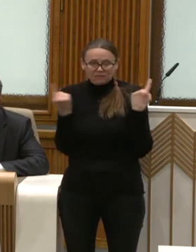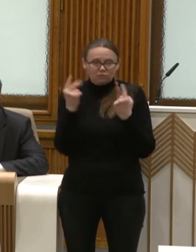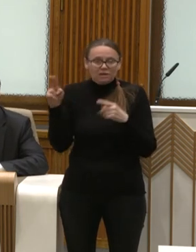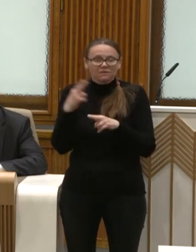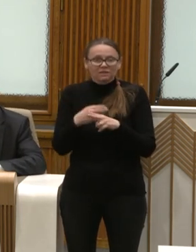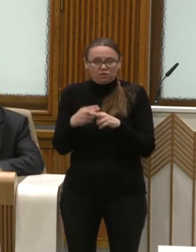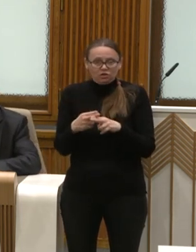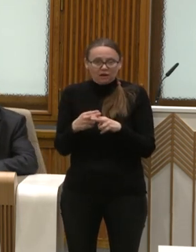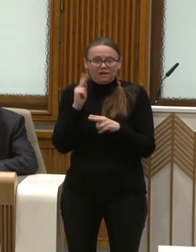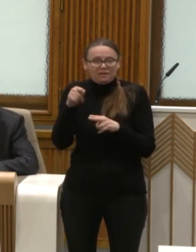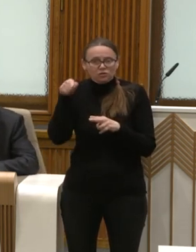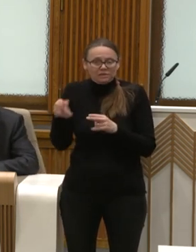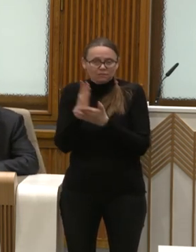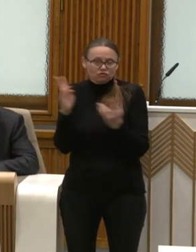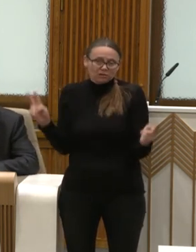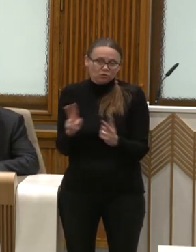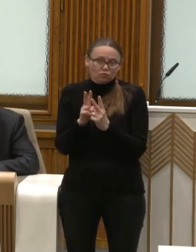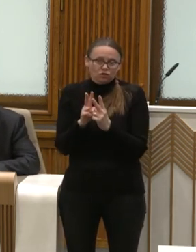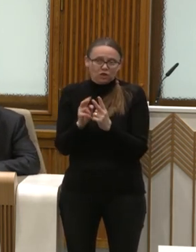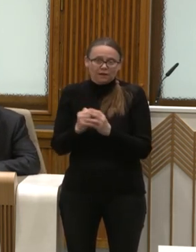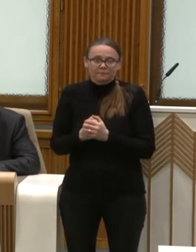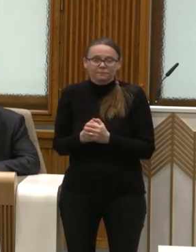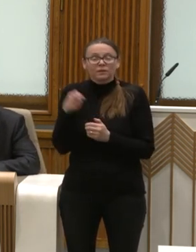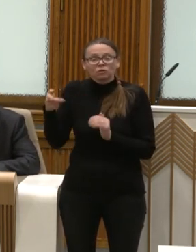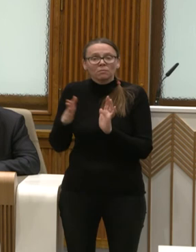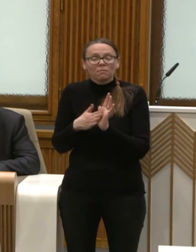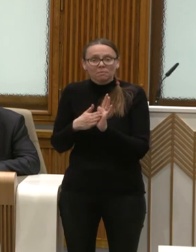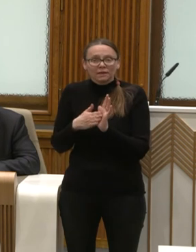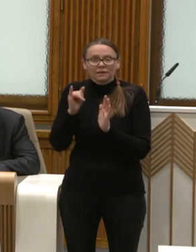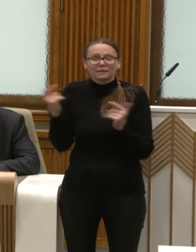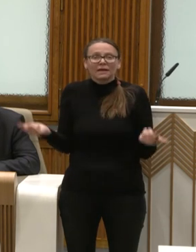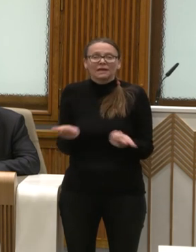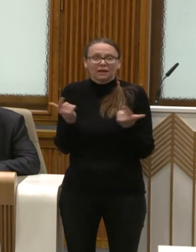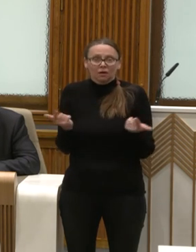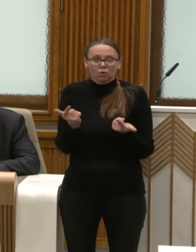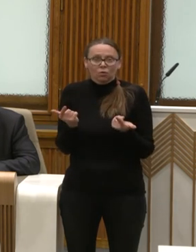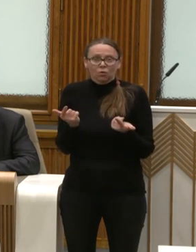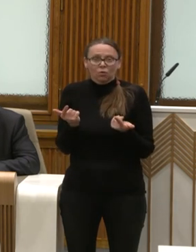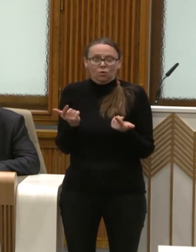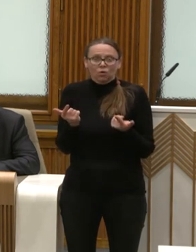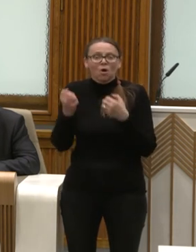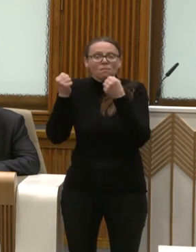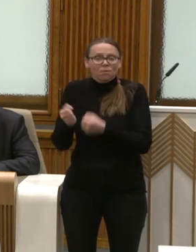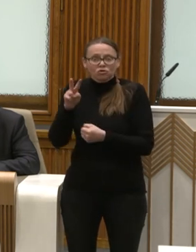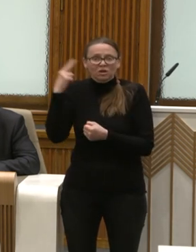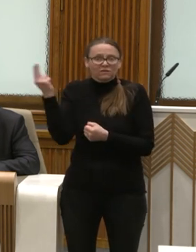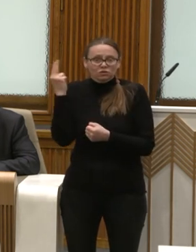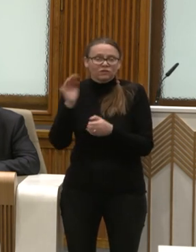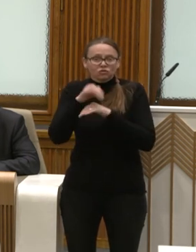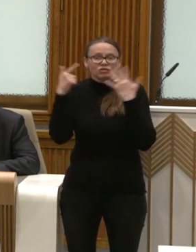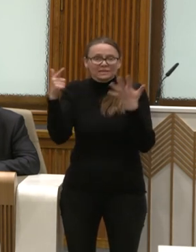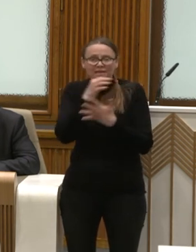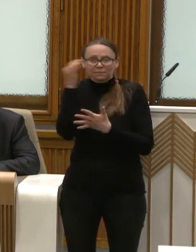državah, ki so se s tem že soočile, kar seveda pomeni, da je lahko položaj v Sloveniji čez